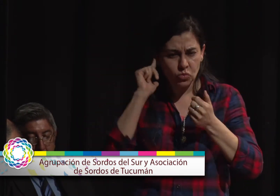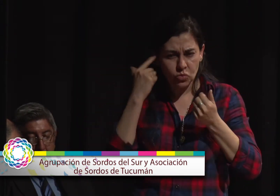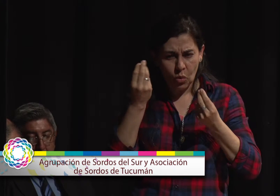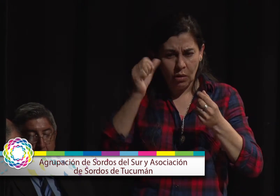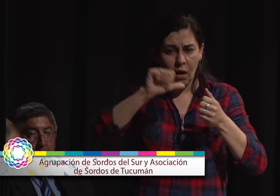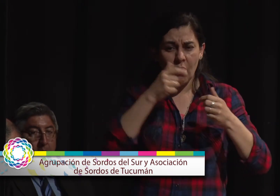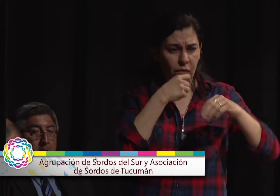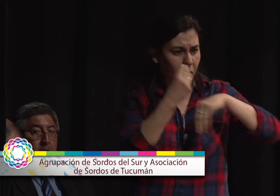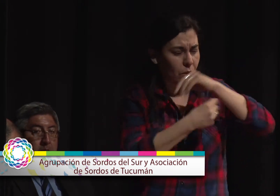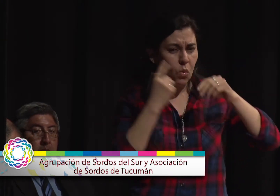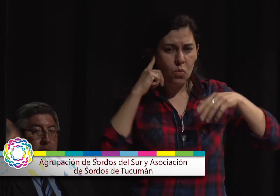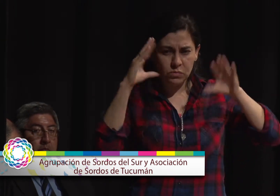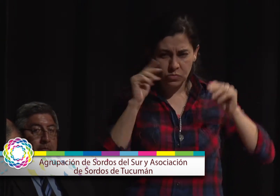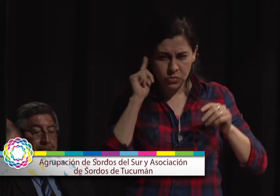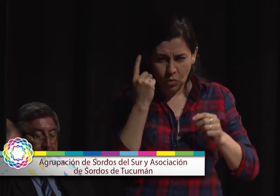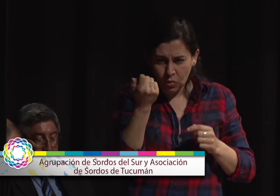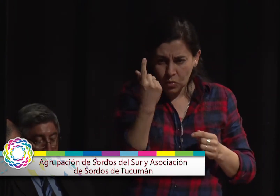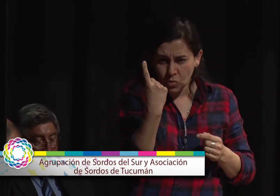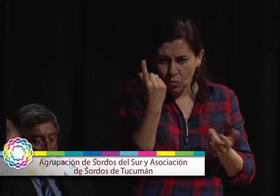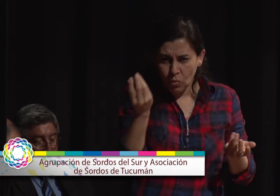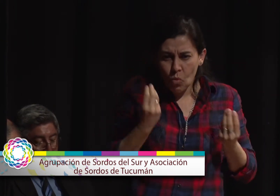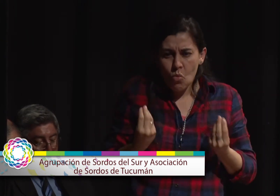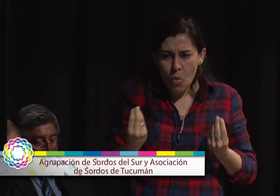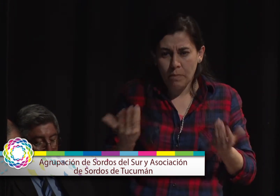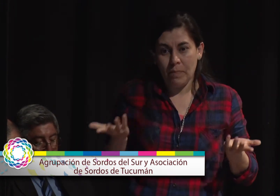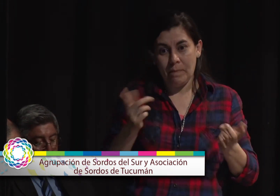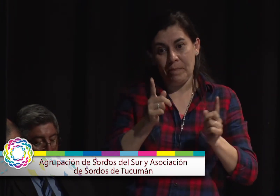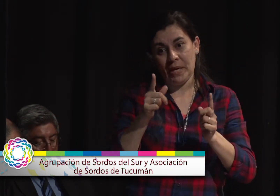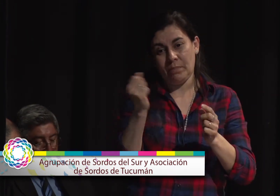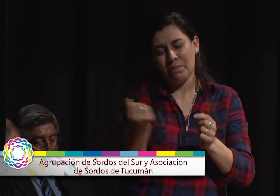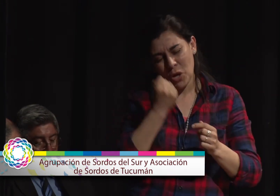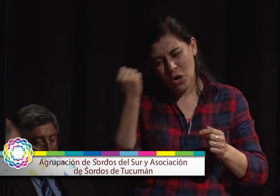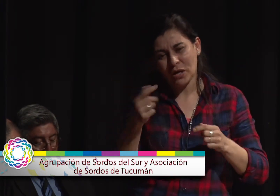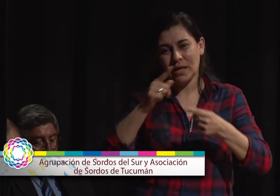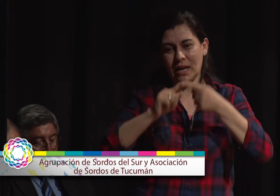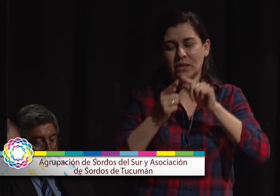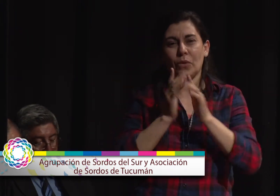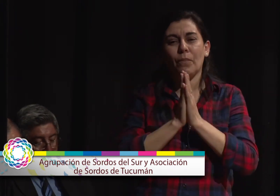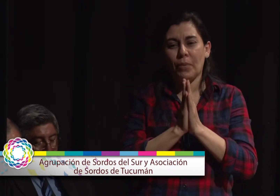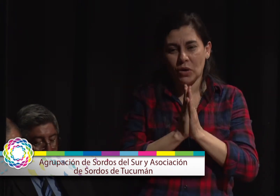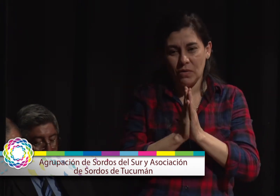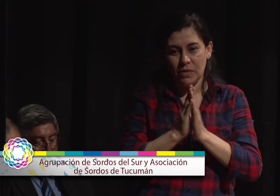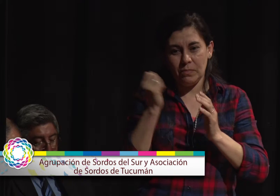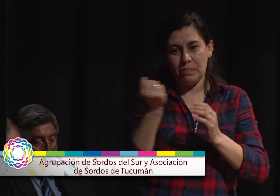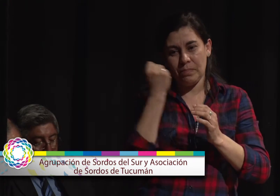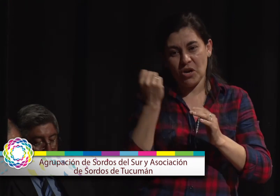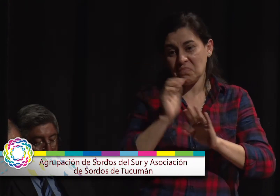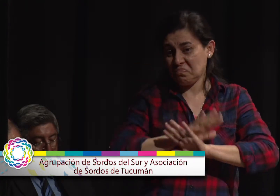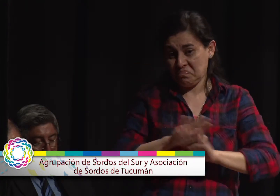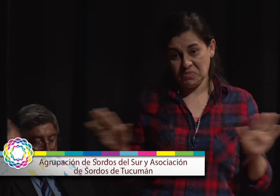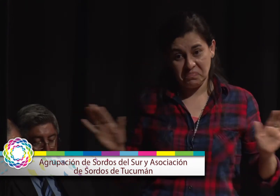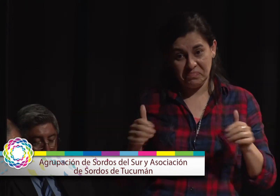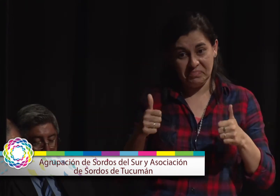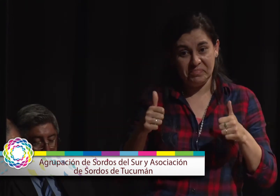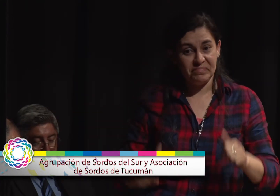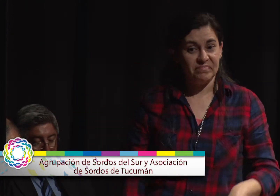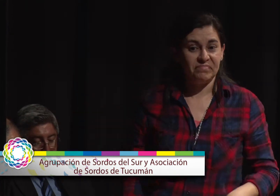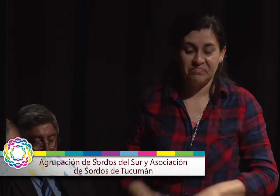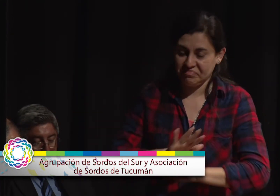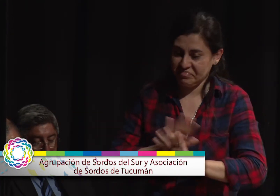vemos la televisión, pero no entendemos qué dice. Estamos con toda la familia oyente, somos la única persona sorda y no entendemos. Entonces les pedimos, por favor, que haya intérpretes. Nada más,